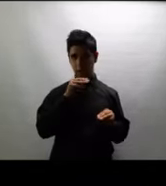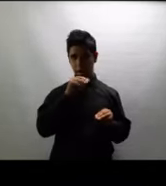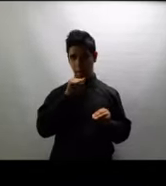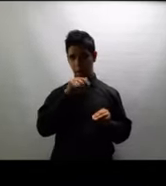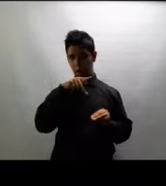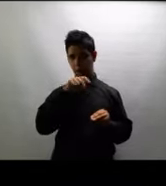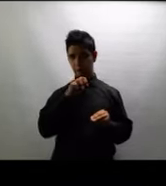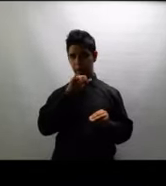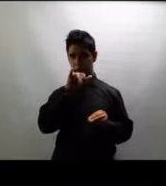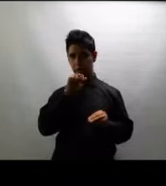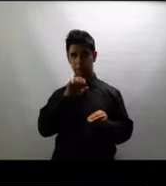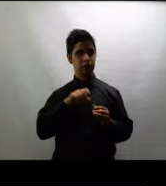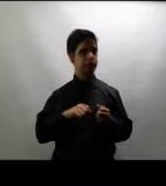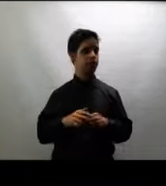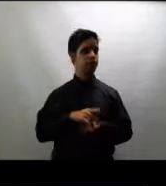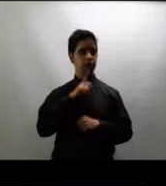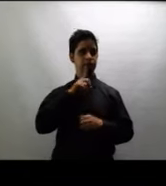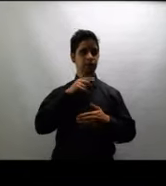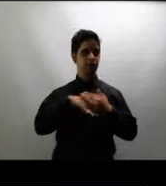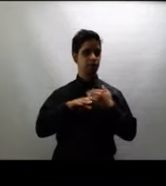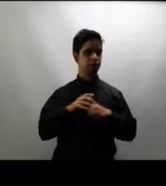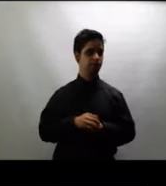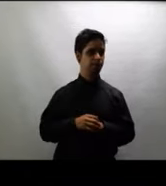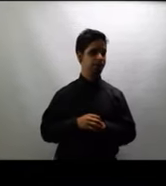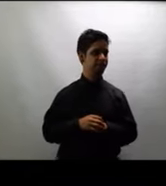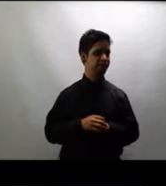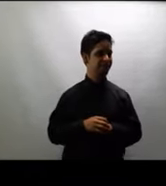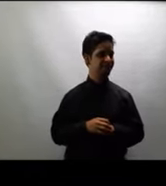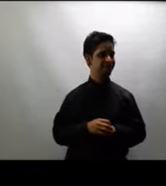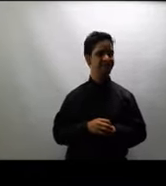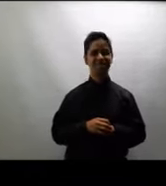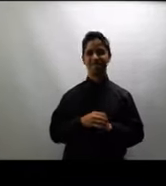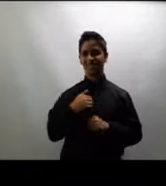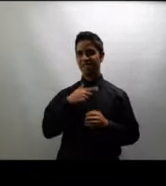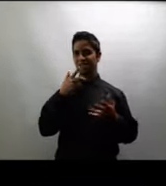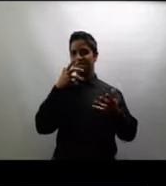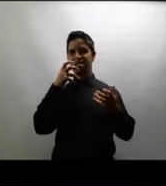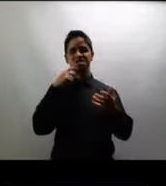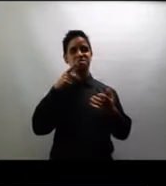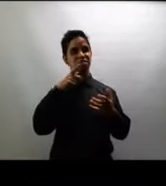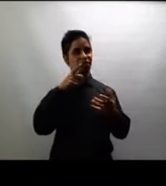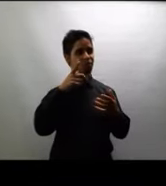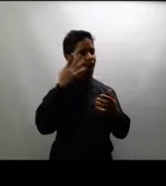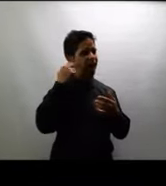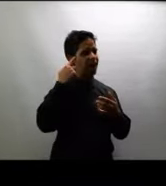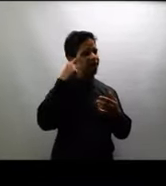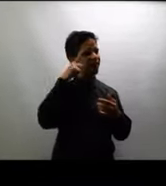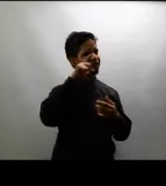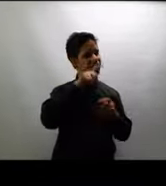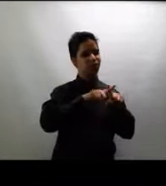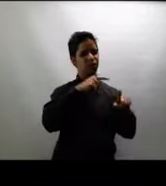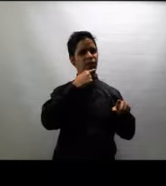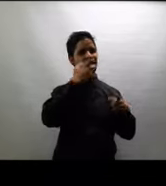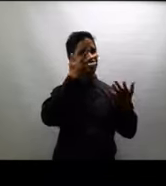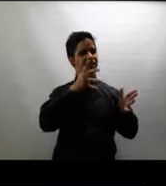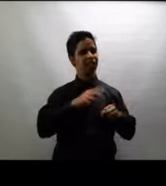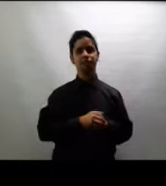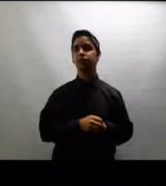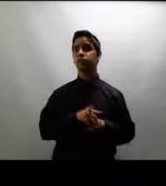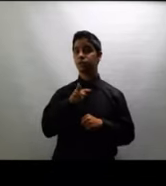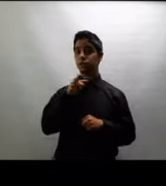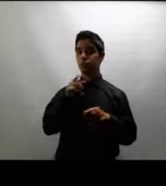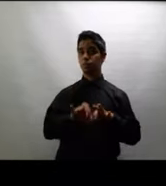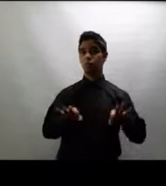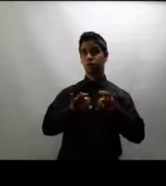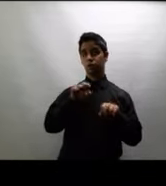Mapelle. Mapelle entró. ¿Para qué le preguntas si lo terminas diciendo? Es que yo tú. Lo sé. Es sumamente importante la nominación